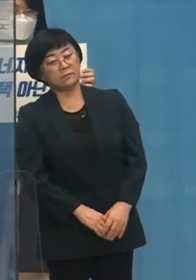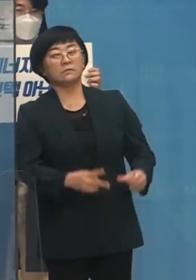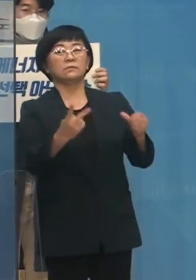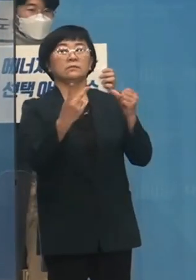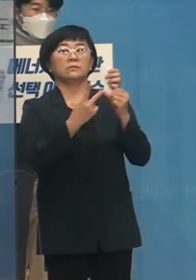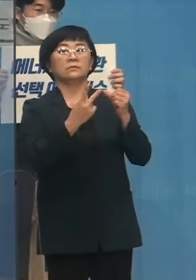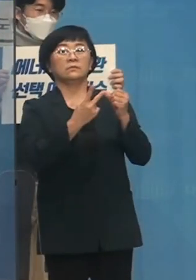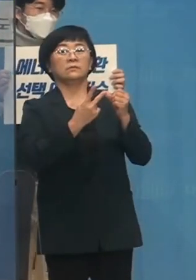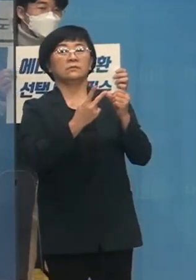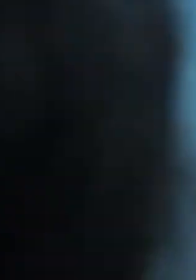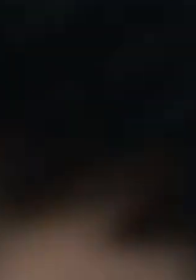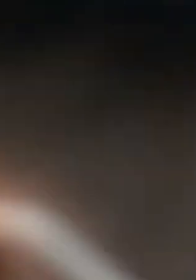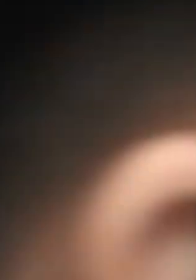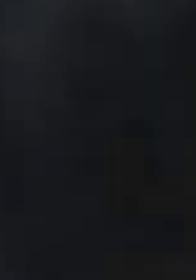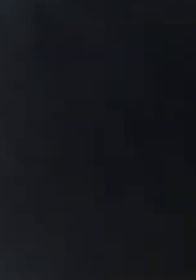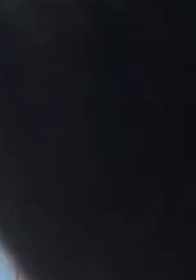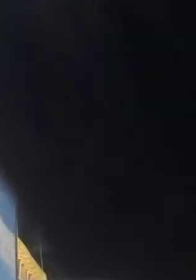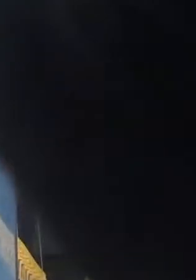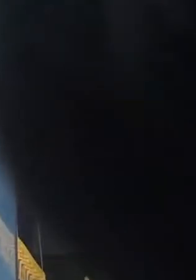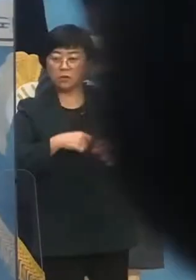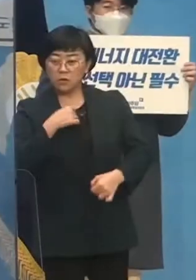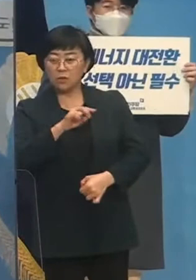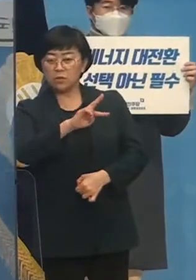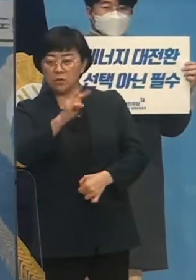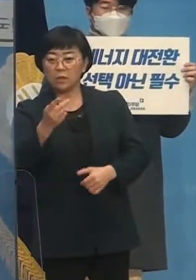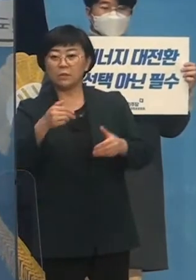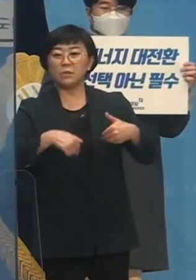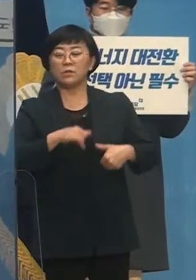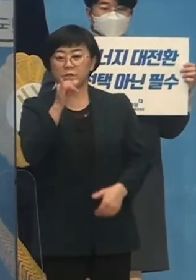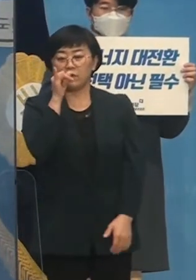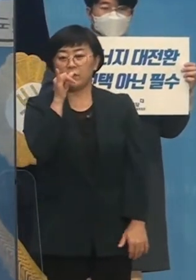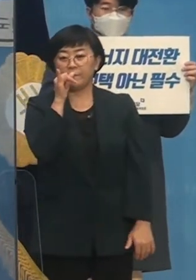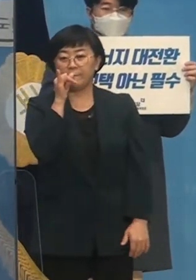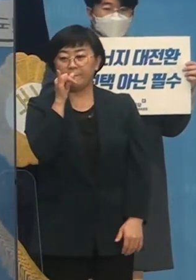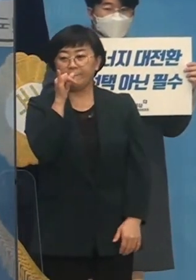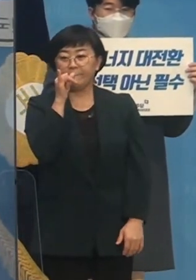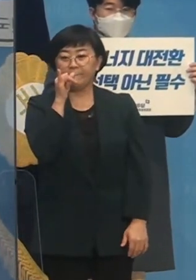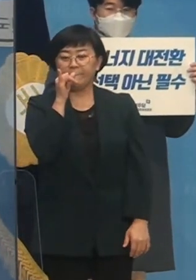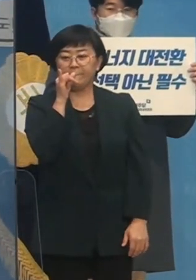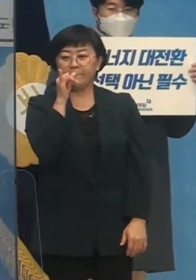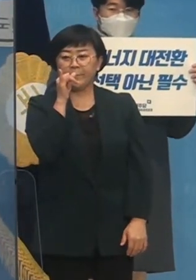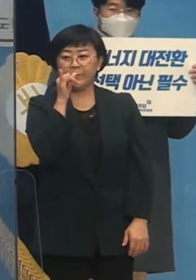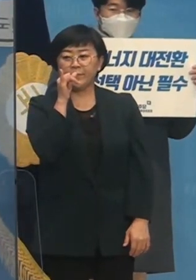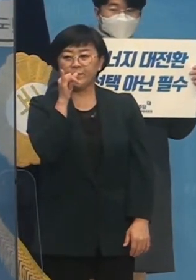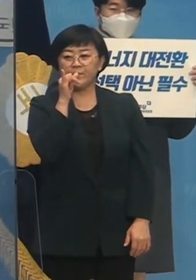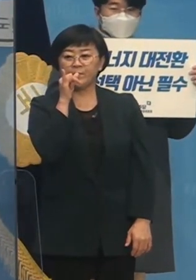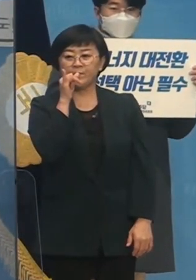둘째, 그 과정에서 정의로운 전환이 이루어져야 합니다.